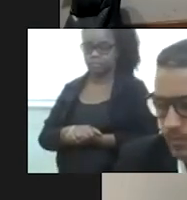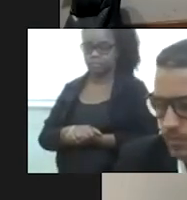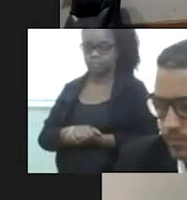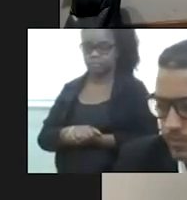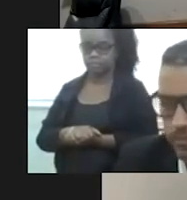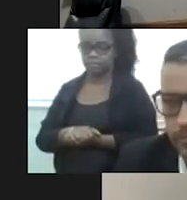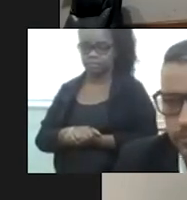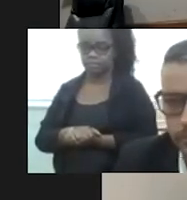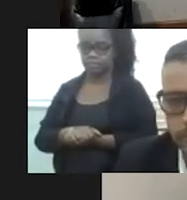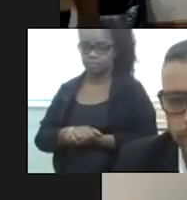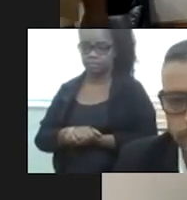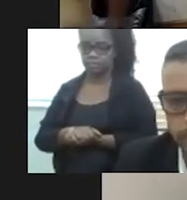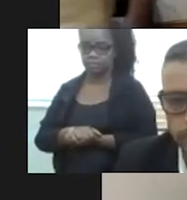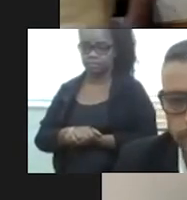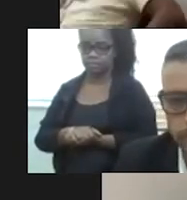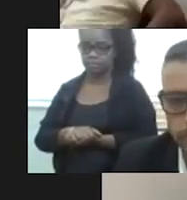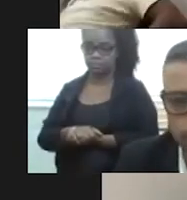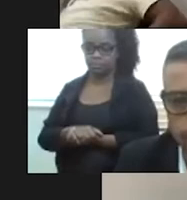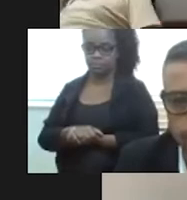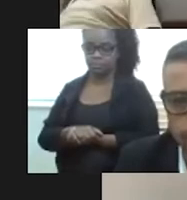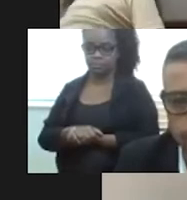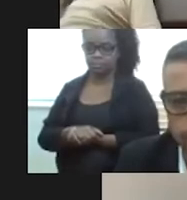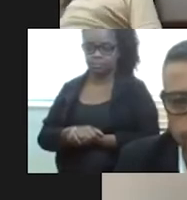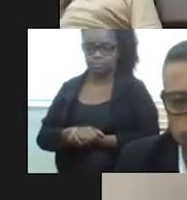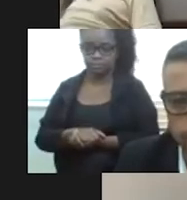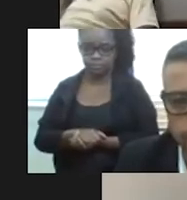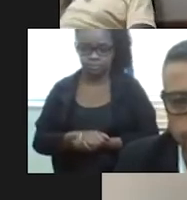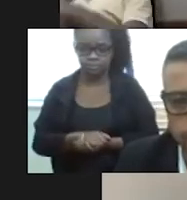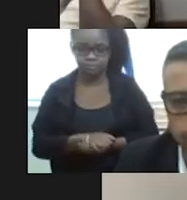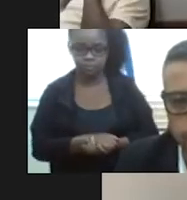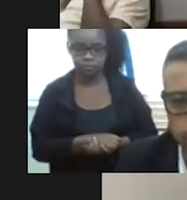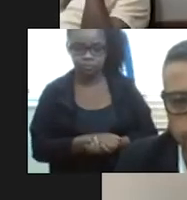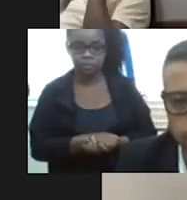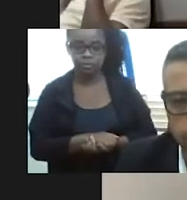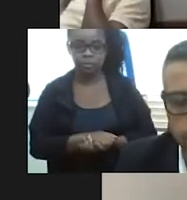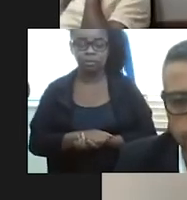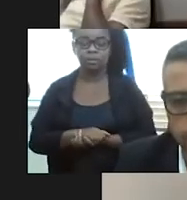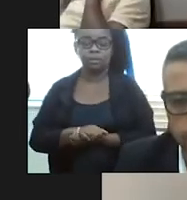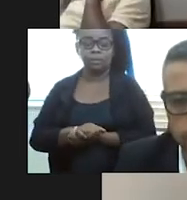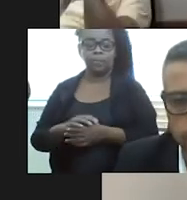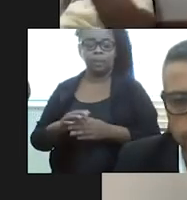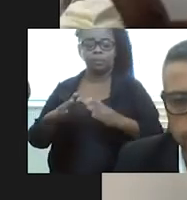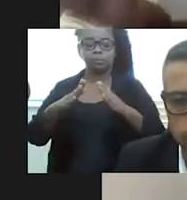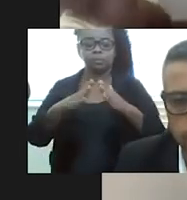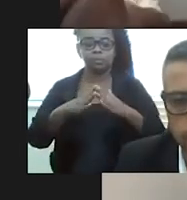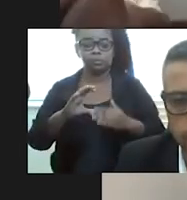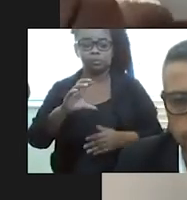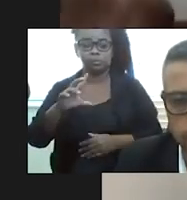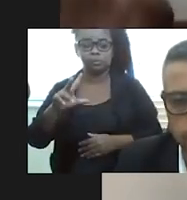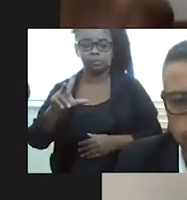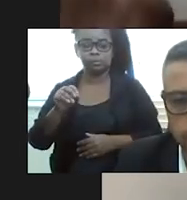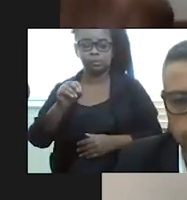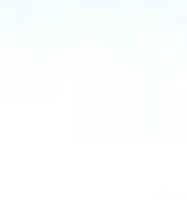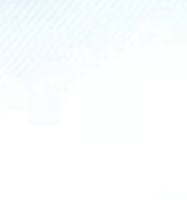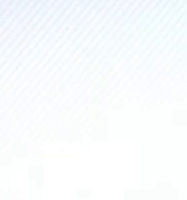Clovinho, teu Clovinho, teu alto-falante está ligado aí, Clovinho. Te liga aí, por favor.